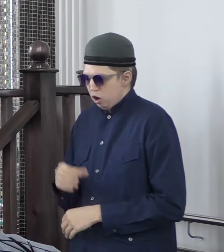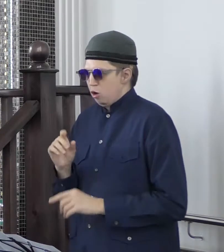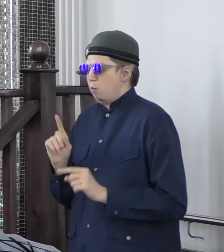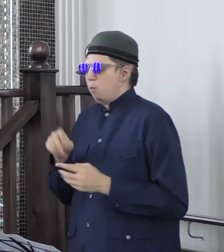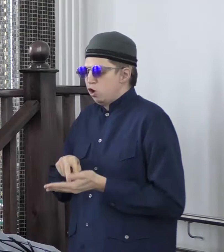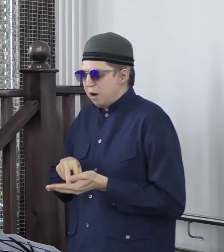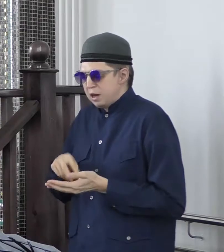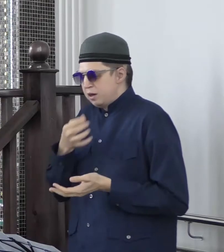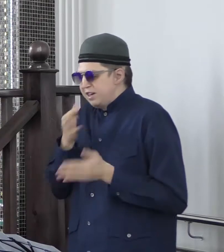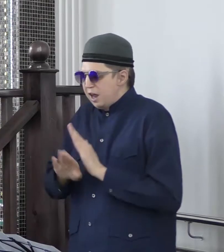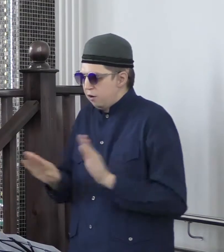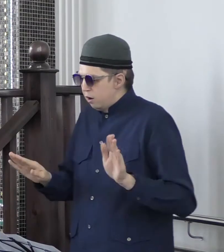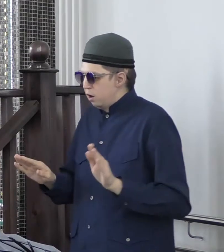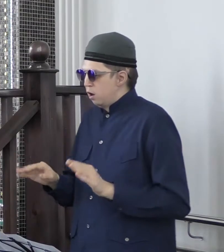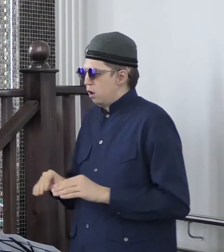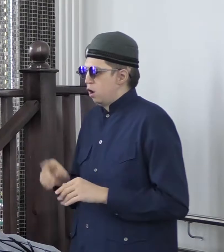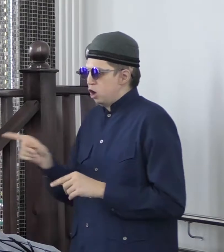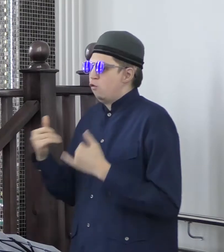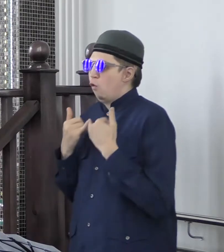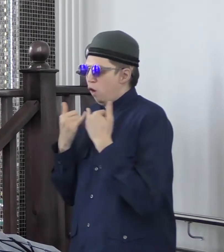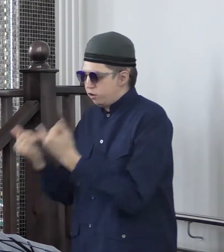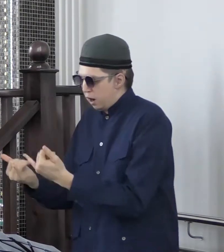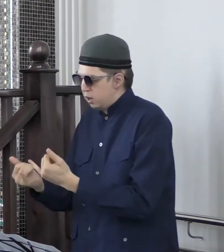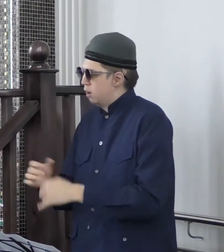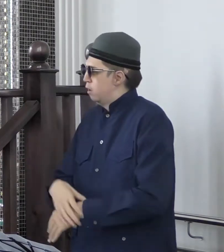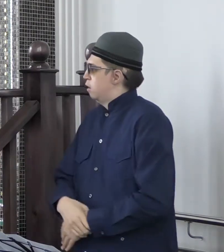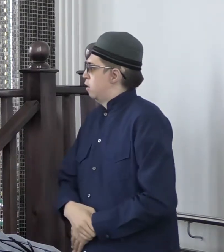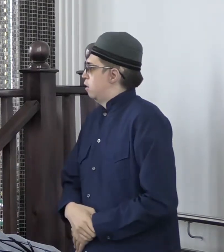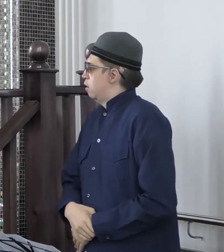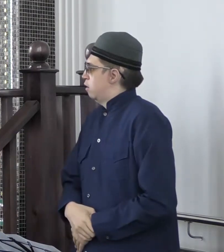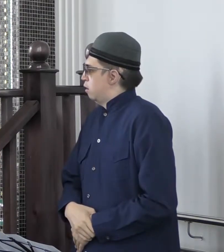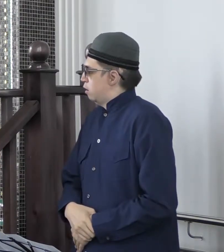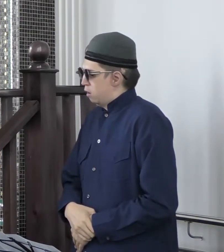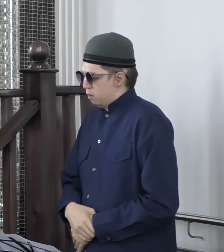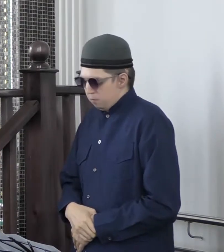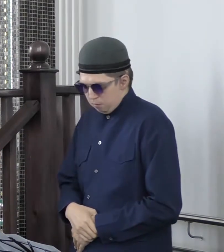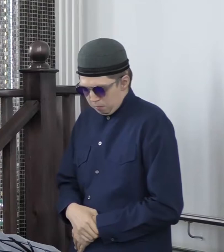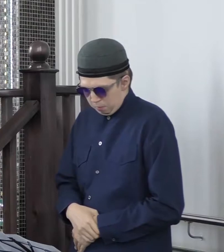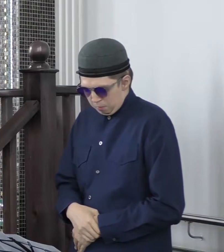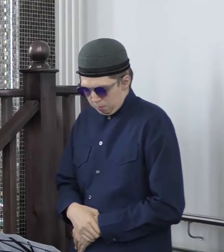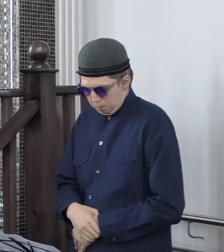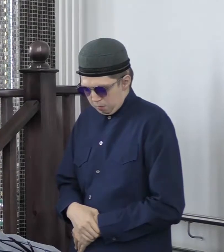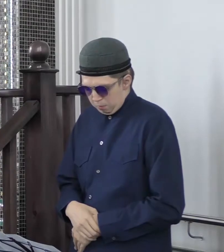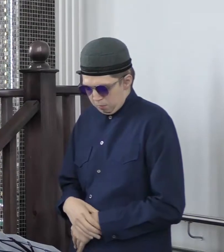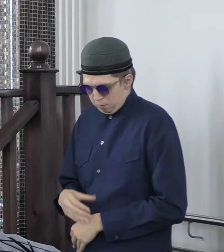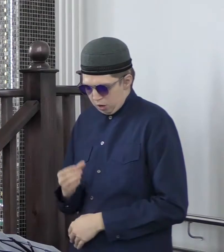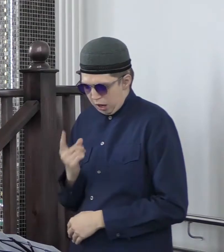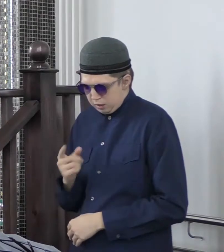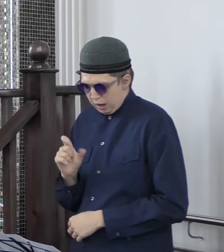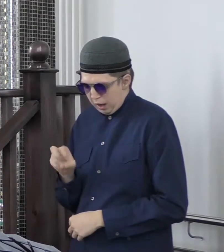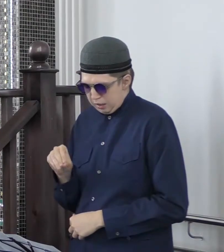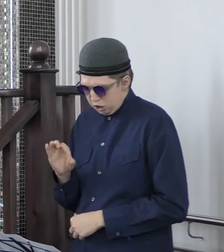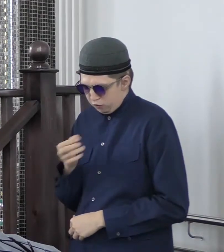رابطسا يا إيه الوجوه يا إيه وجاي فلا تقلبي أي تجا بابي في